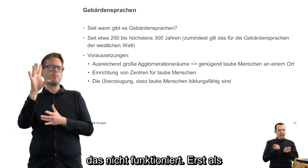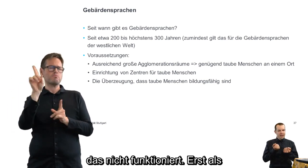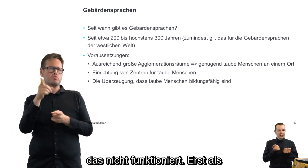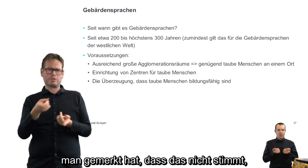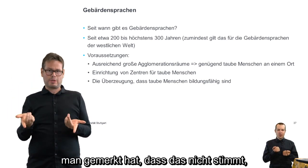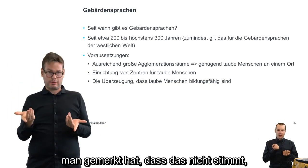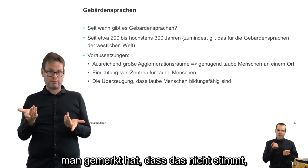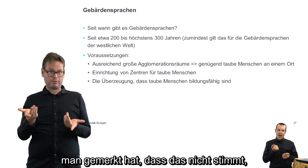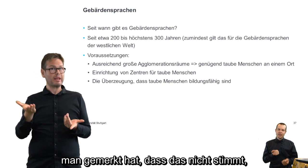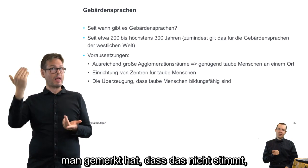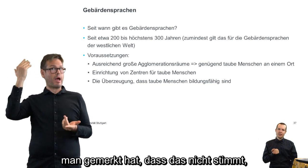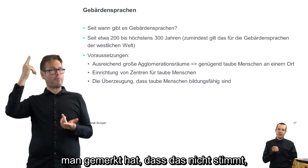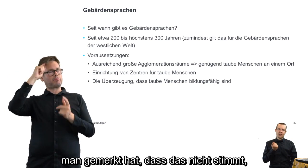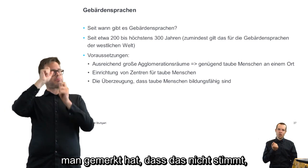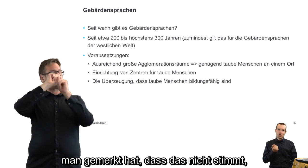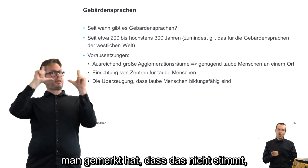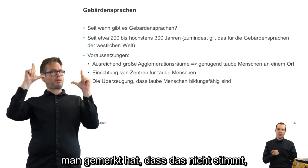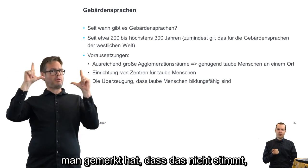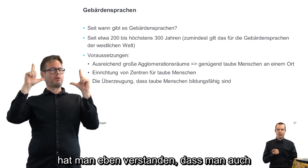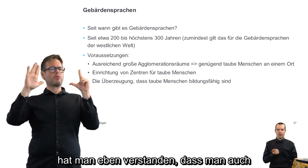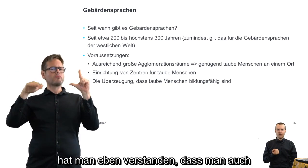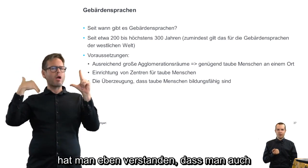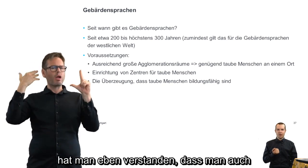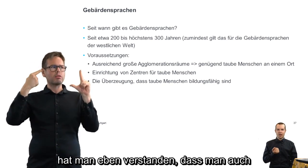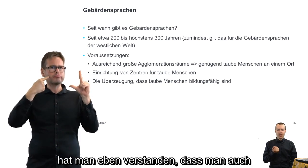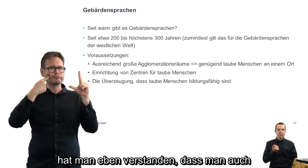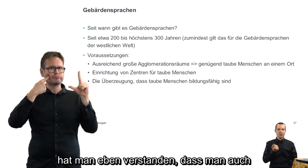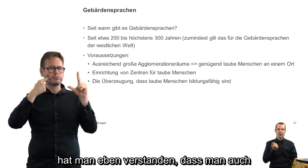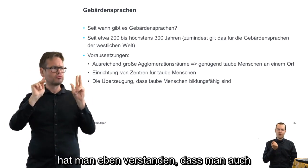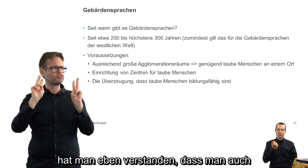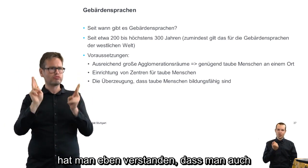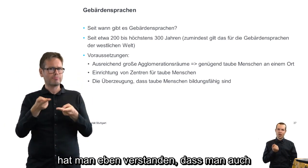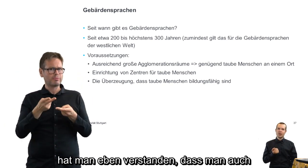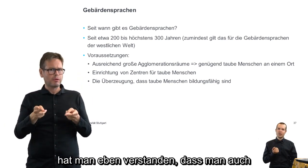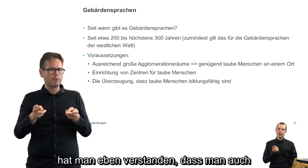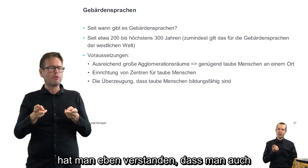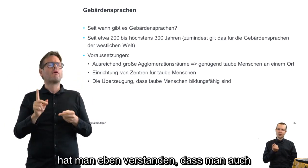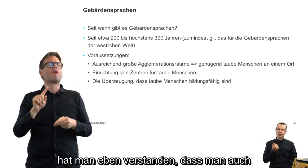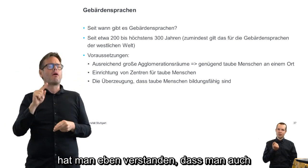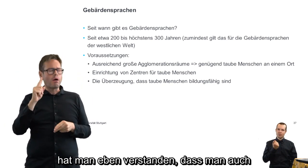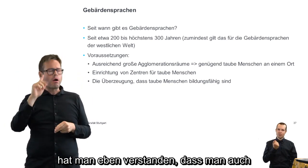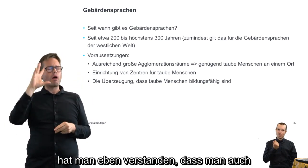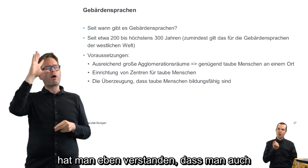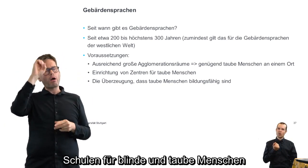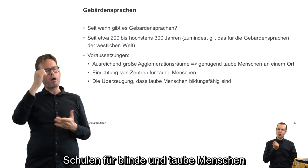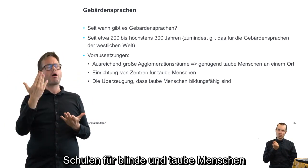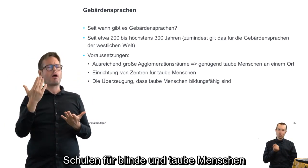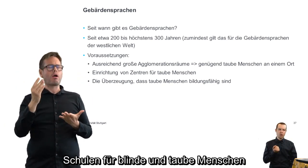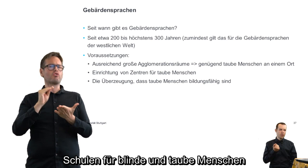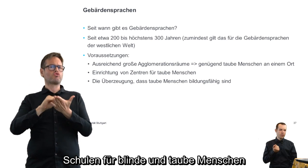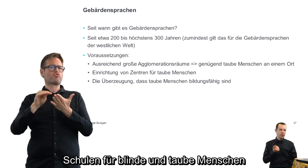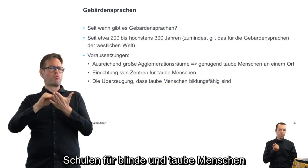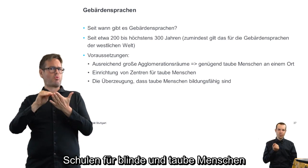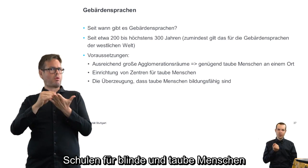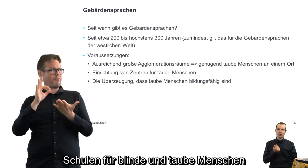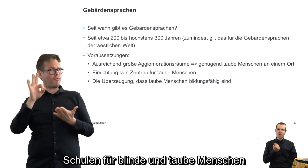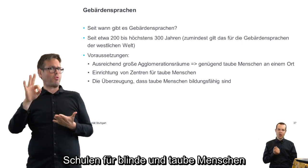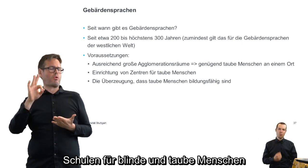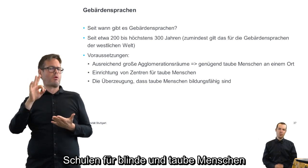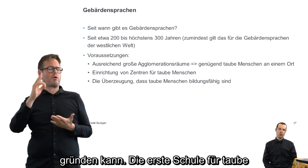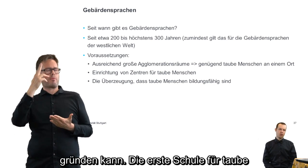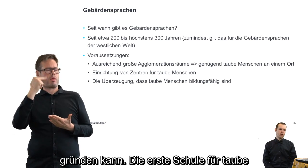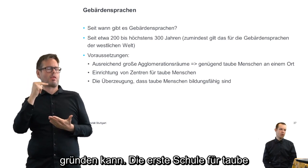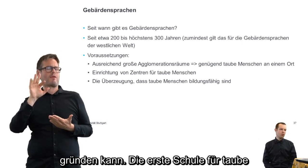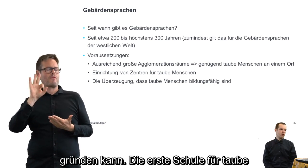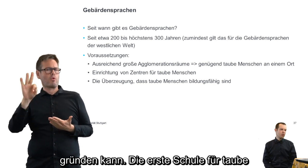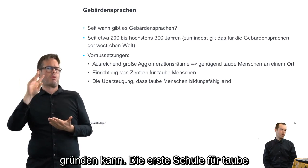Und erst als man gemerkt hat, dass das nicht stimmt, hat man eben verstanden, dass man auch Schulen für blinde oder